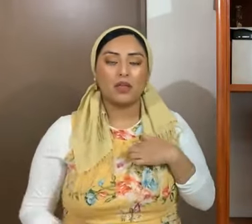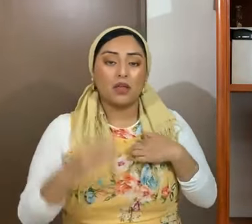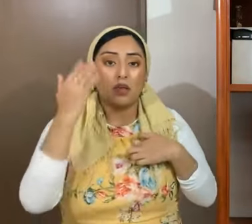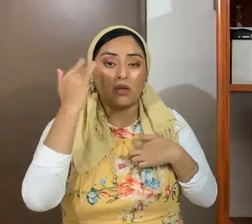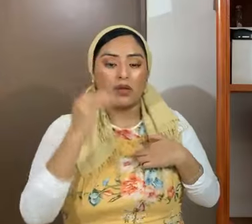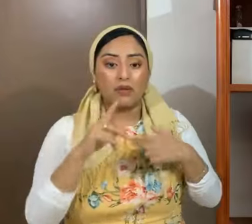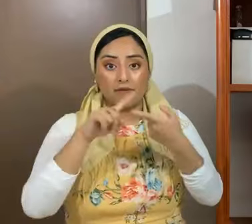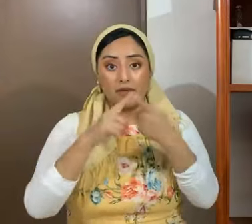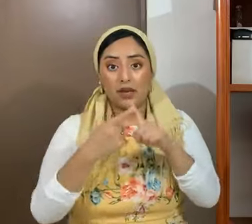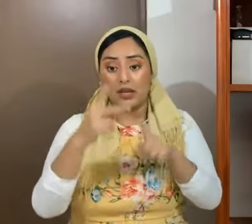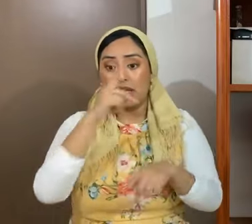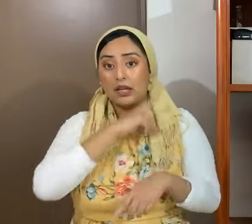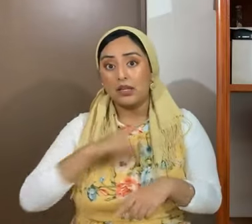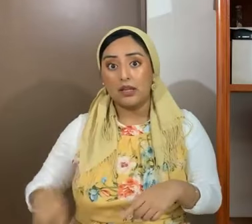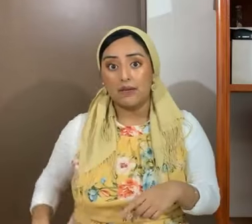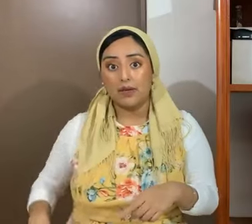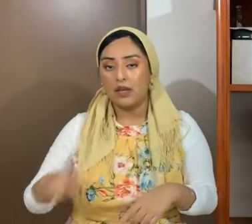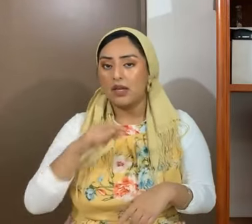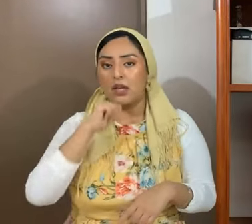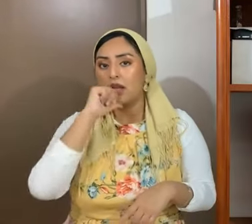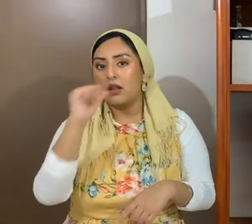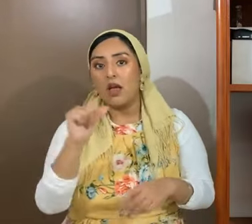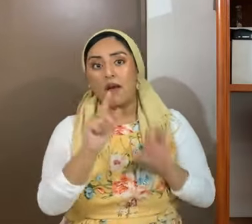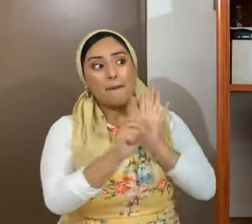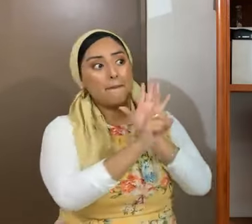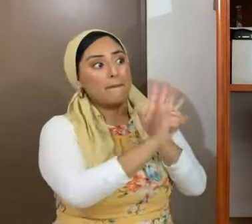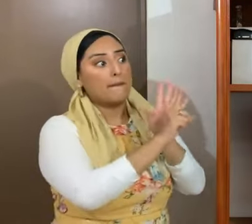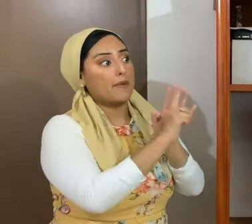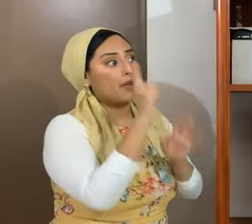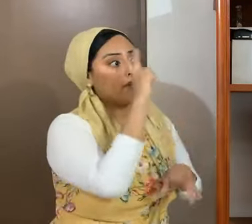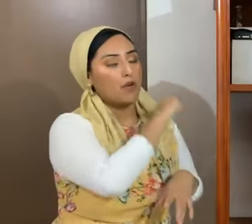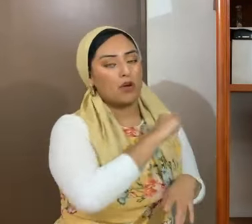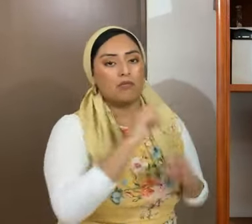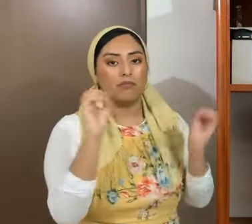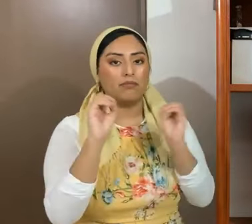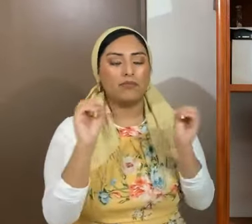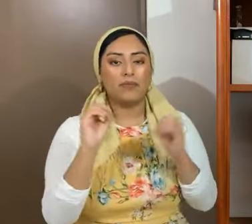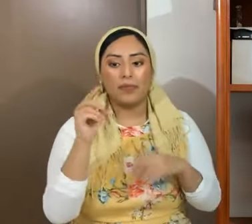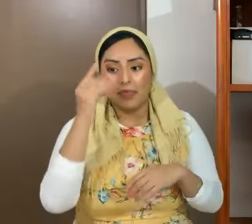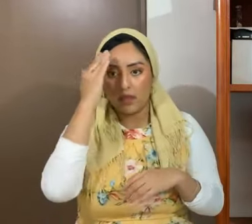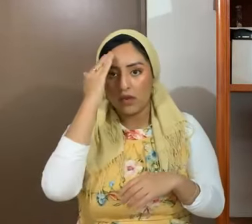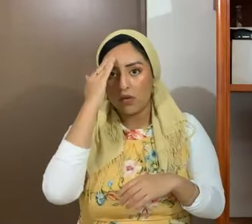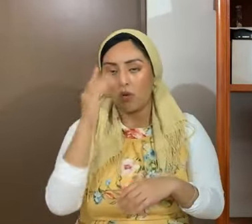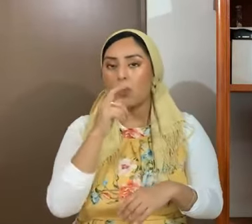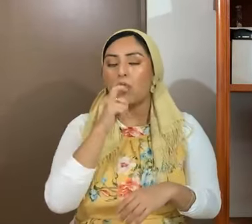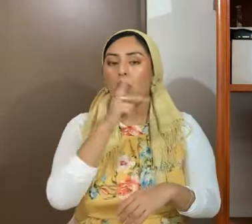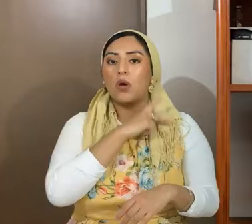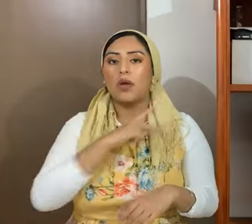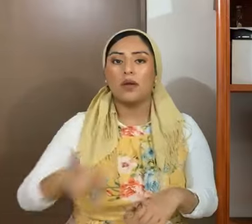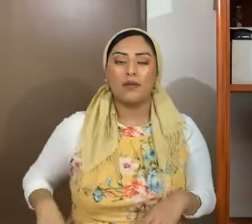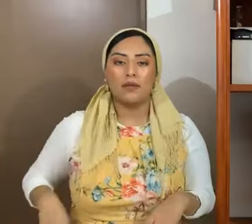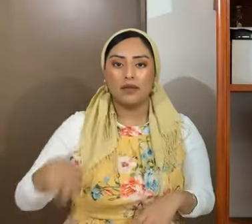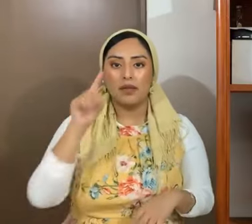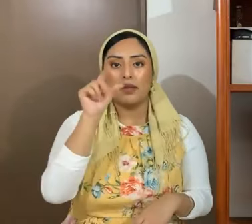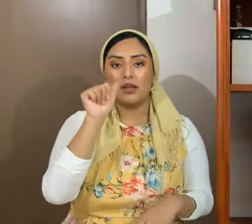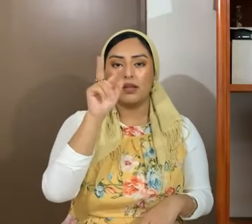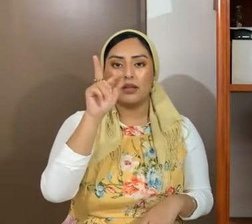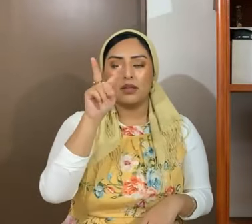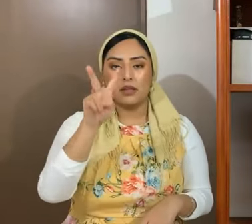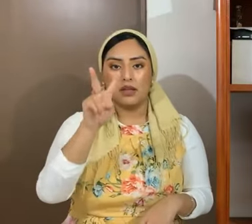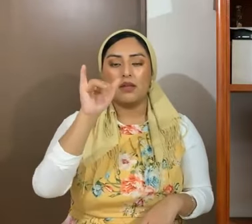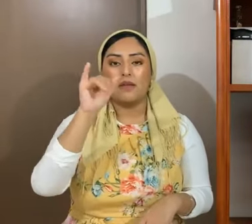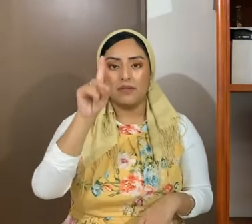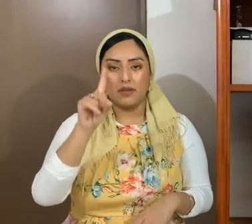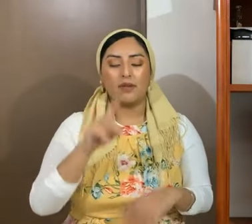dice aquí, no cayeron en el engaño de Adonías. Sabían quién era el rey David. Vamos a